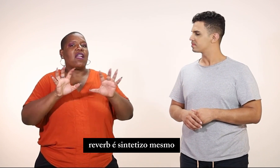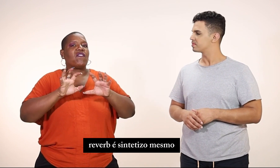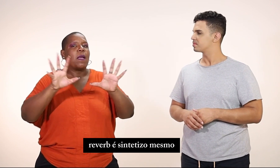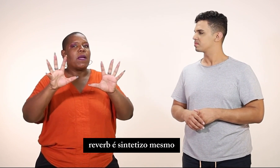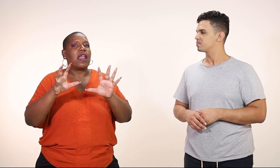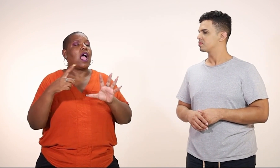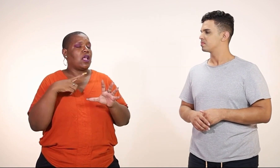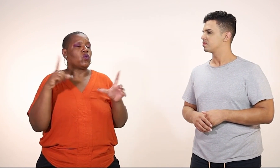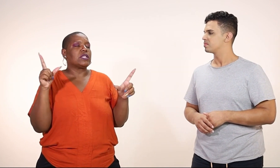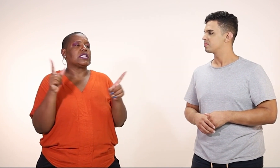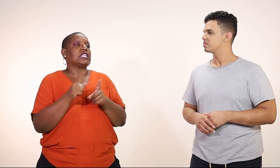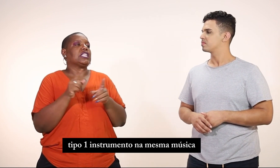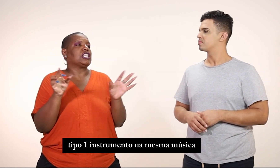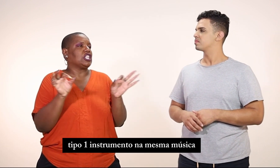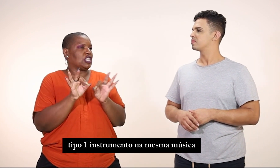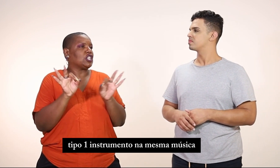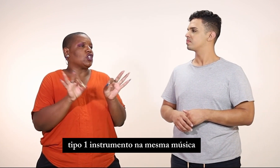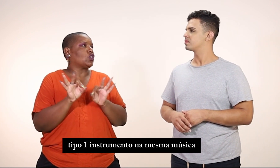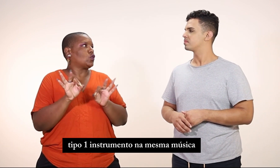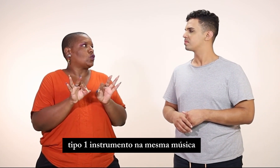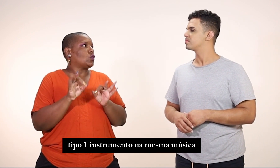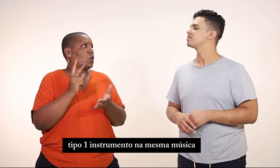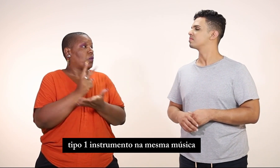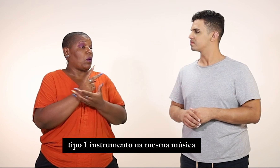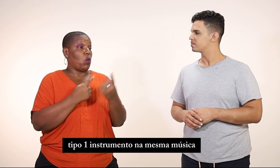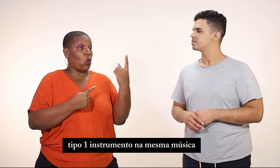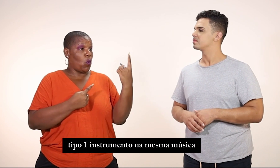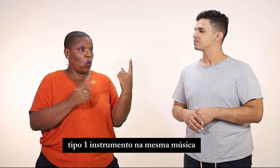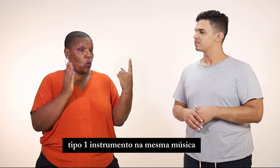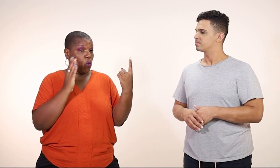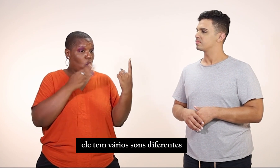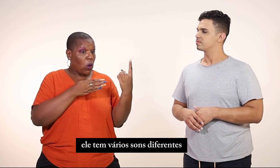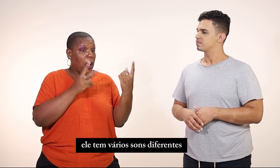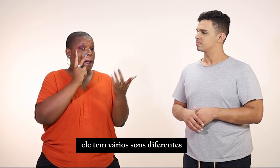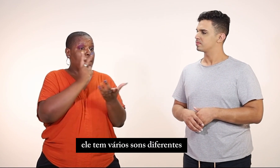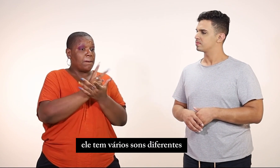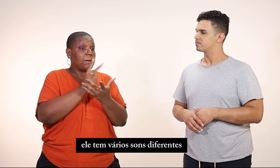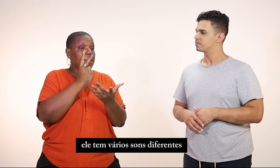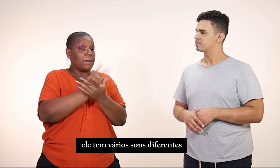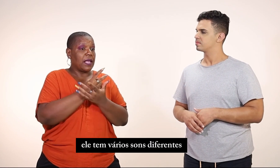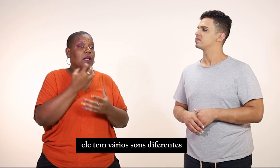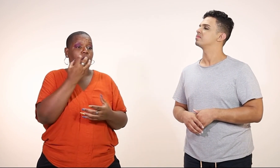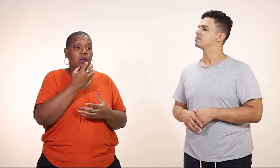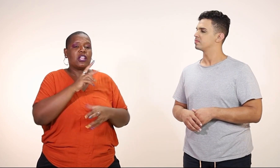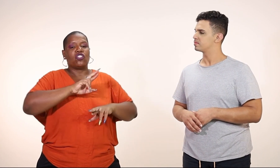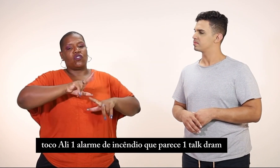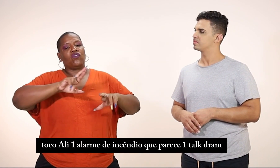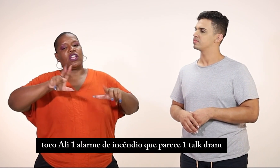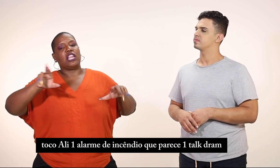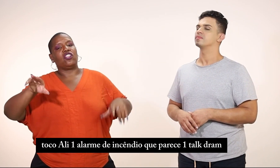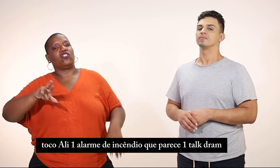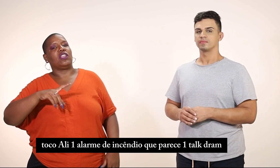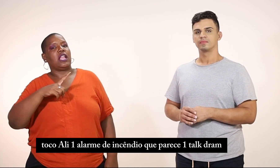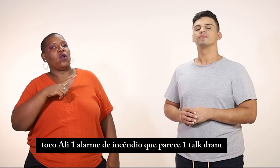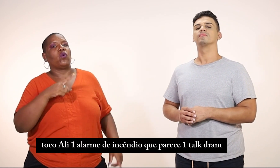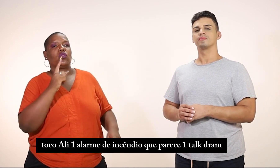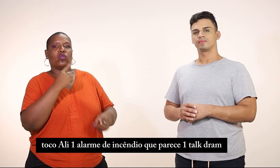mesmo. Tipo, um instrumento, na mesma música, ele tem vários sons diferentes. Toco ali um alarme